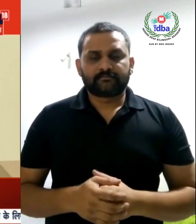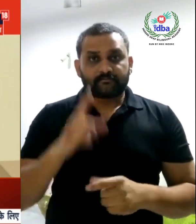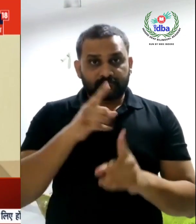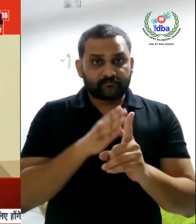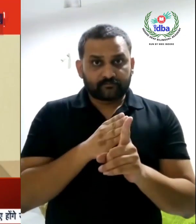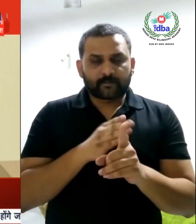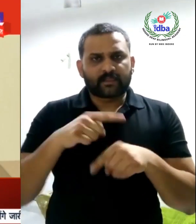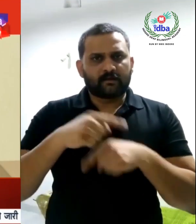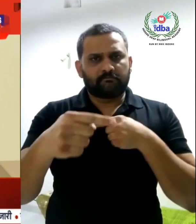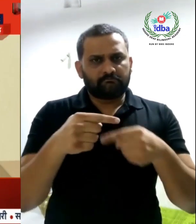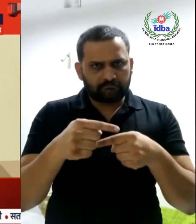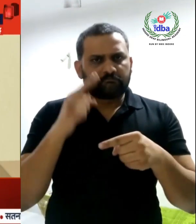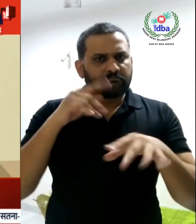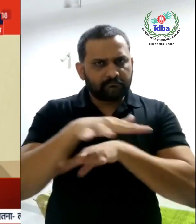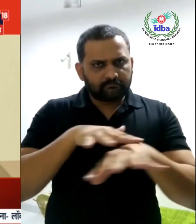एक शॉर्ट टर्म योजना